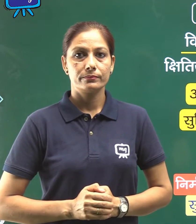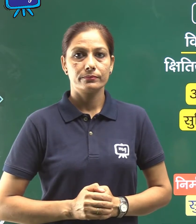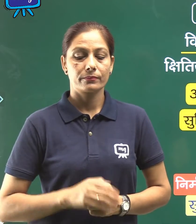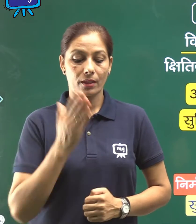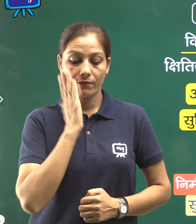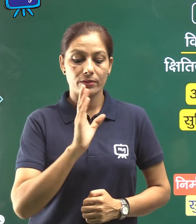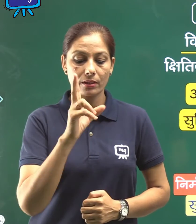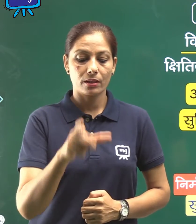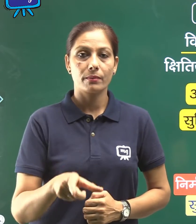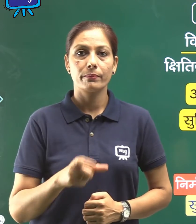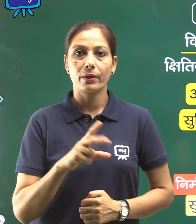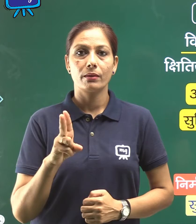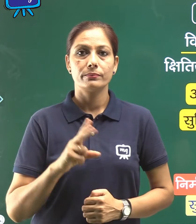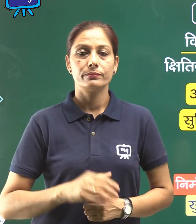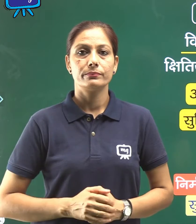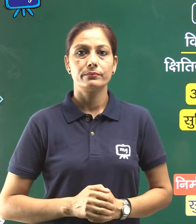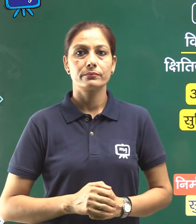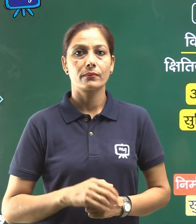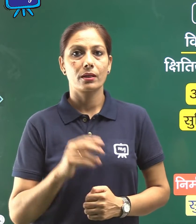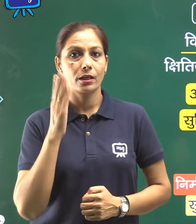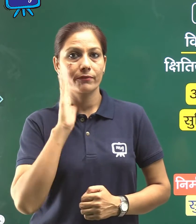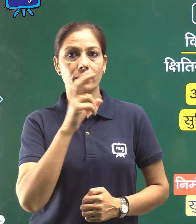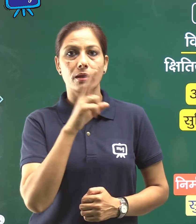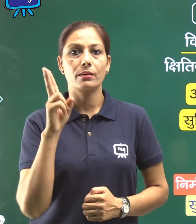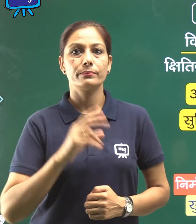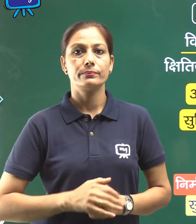कविता का नाम है ग्रामश्री।